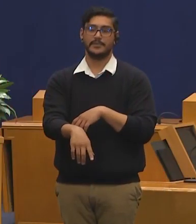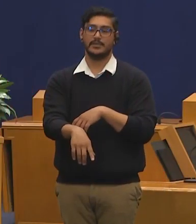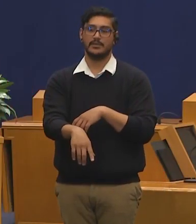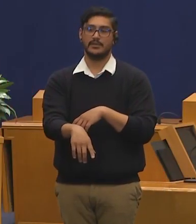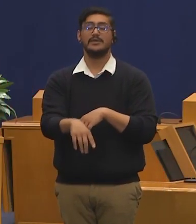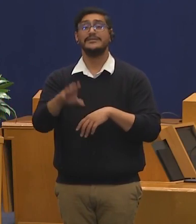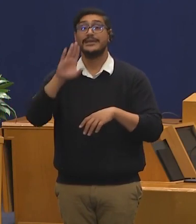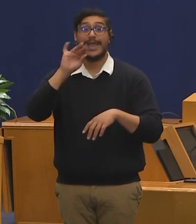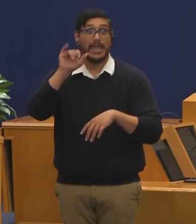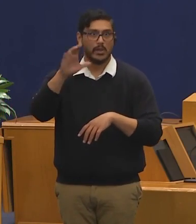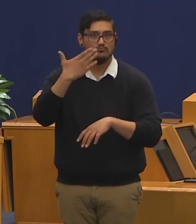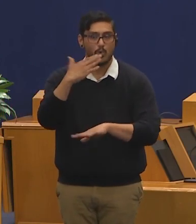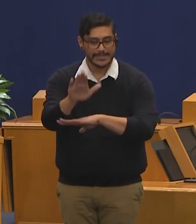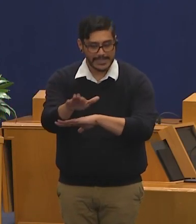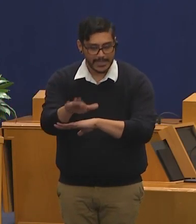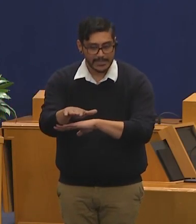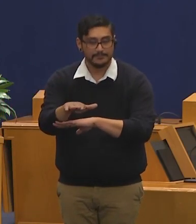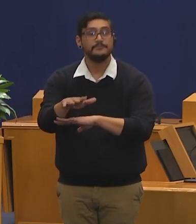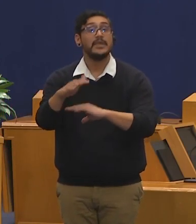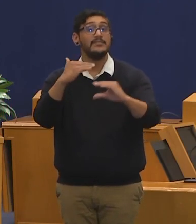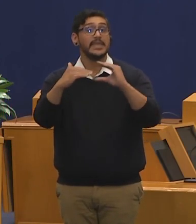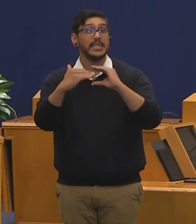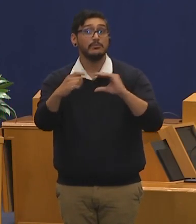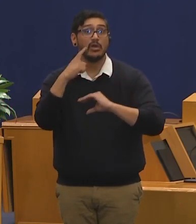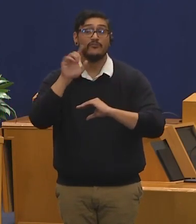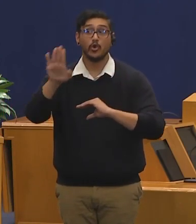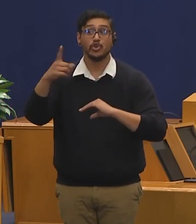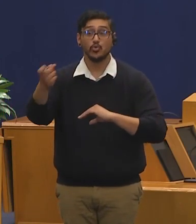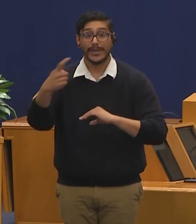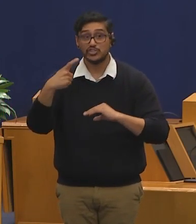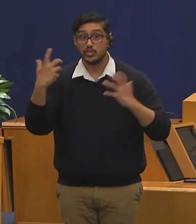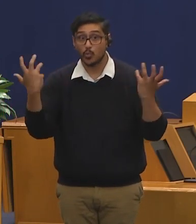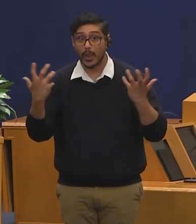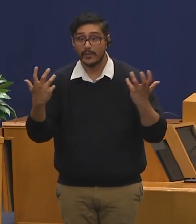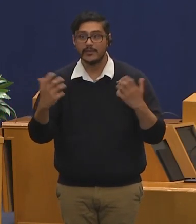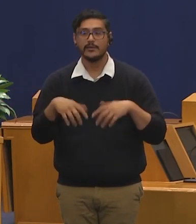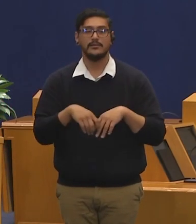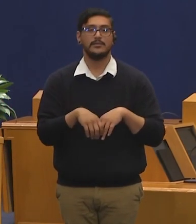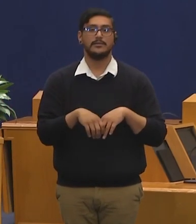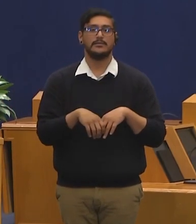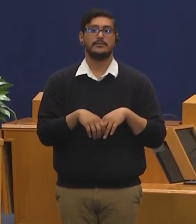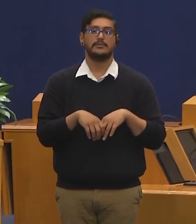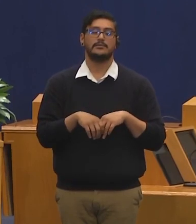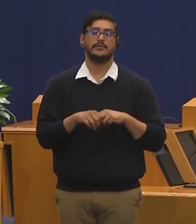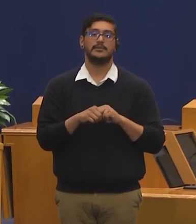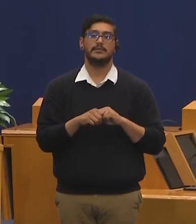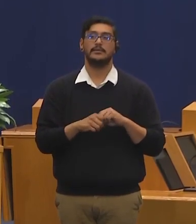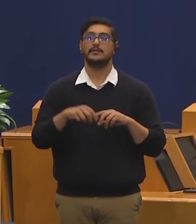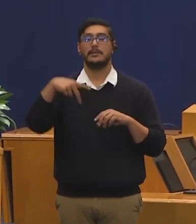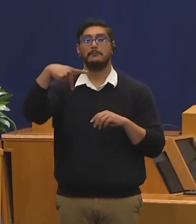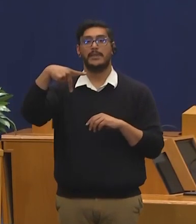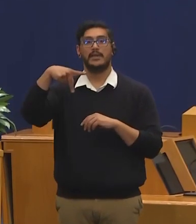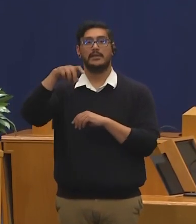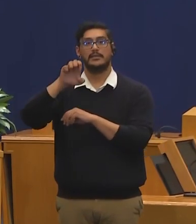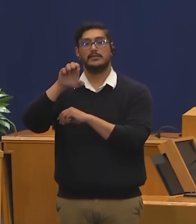Eric, buenas tardes. El correo electrónico para tu pregunta sería, por favor, dirigido a